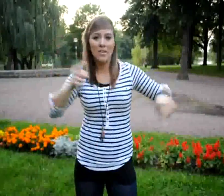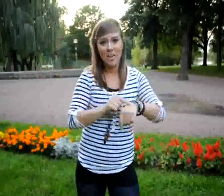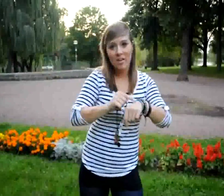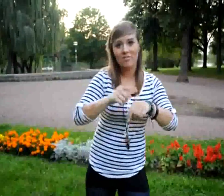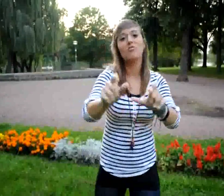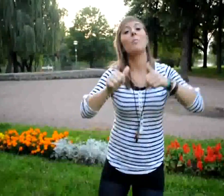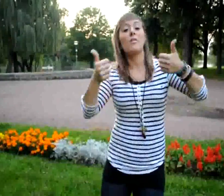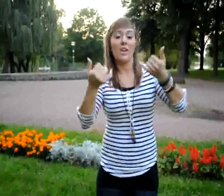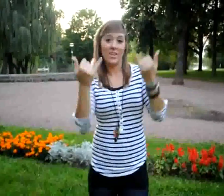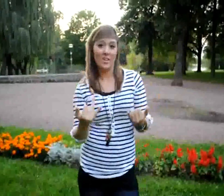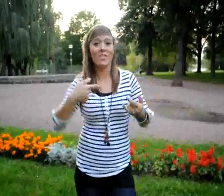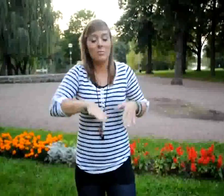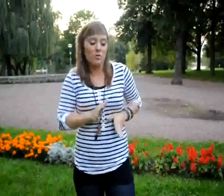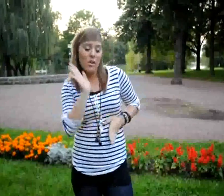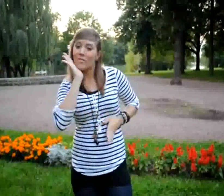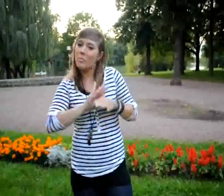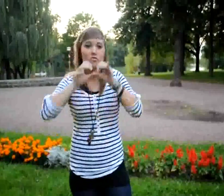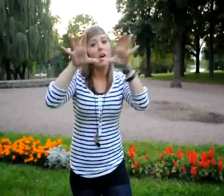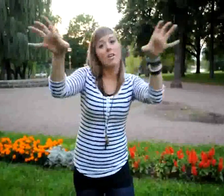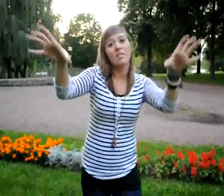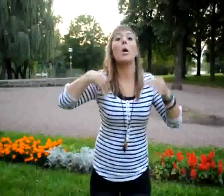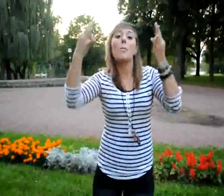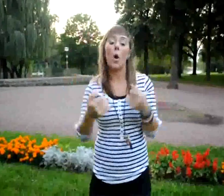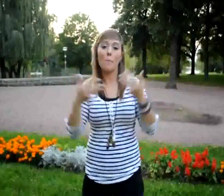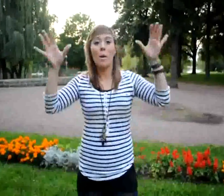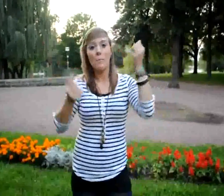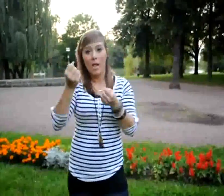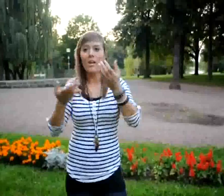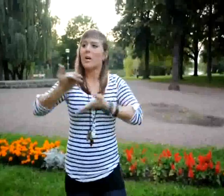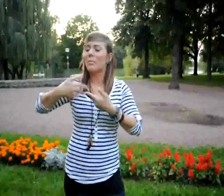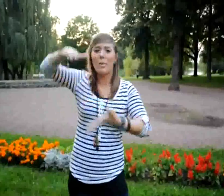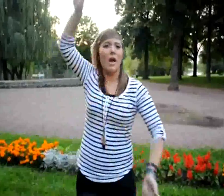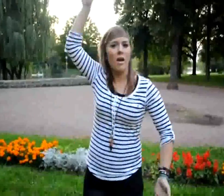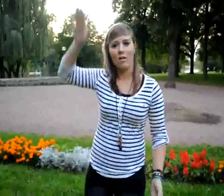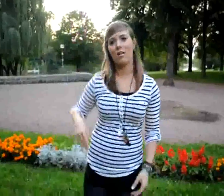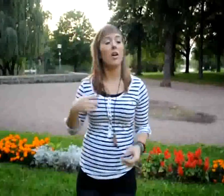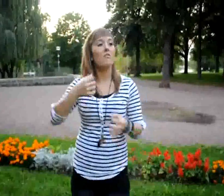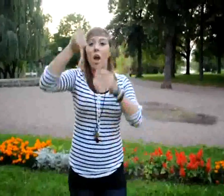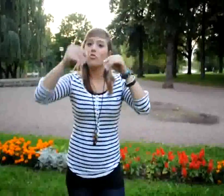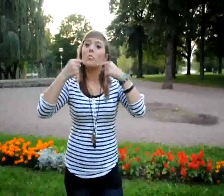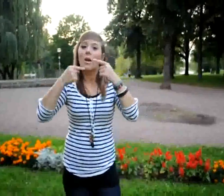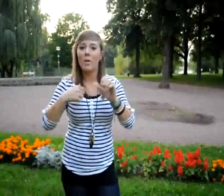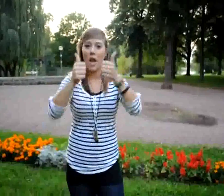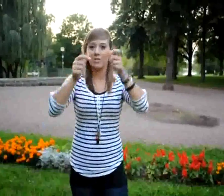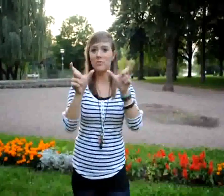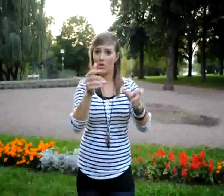Zeit. Das perfekte Kind, was immer schläft, niemals schreit. Ich brauch mein Milchmagen, gib mich some more. Fang an zu sprechen, mein erstes Wort ist